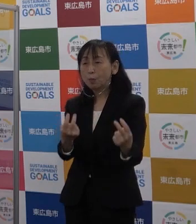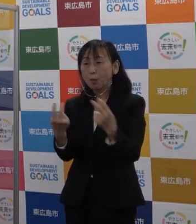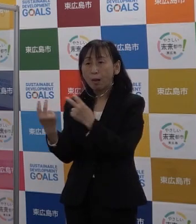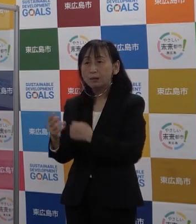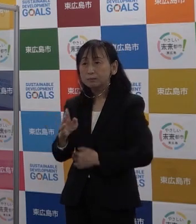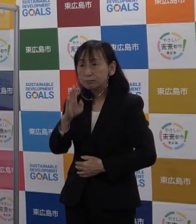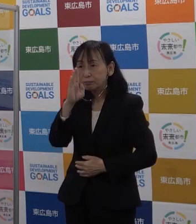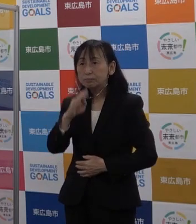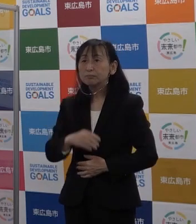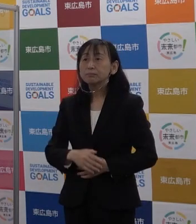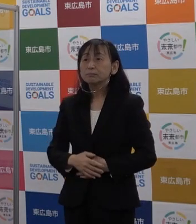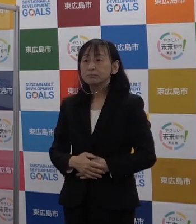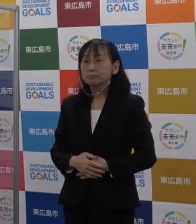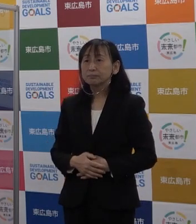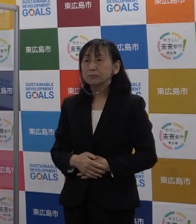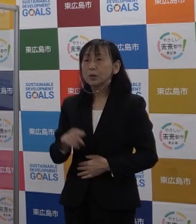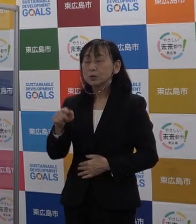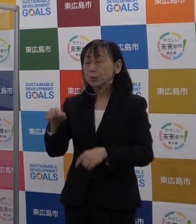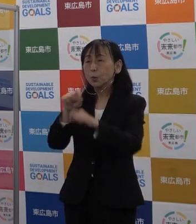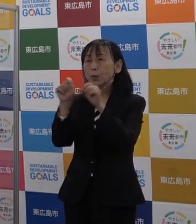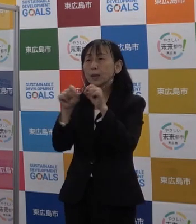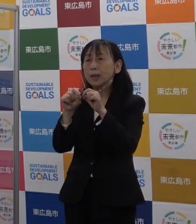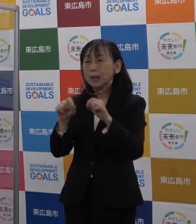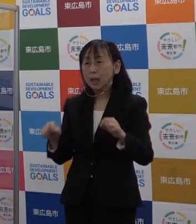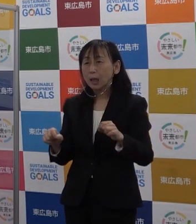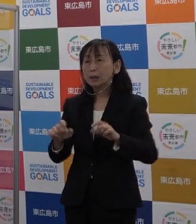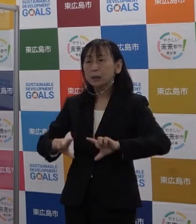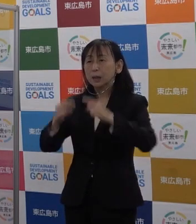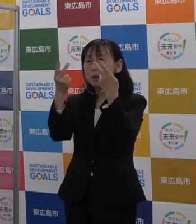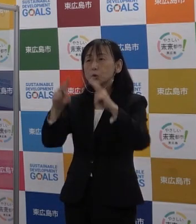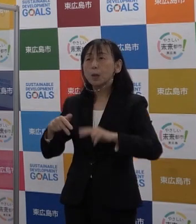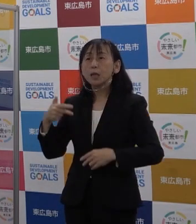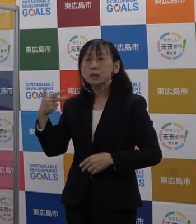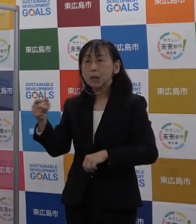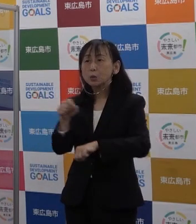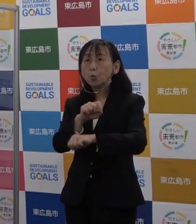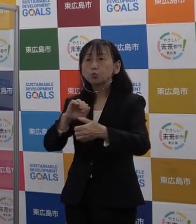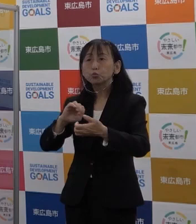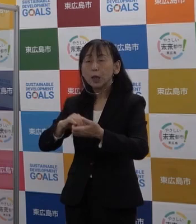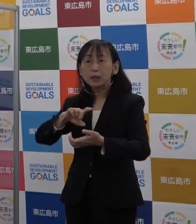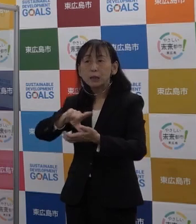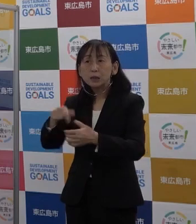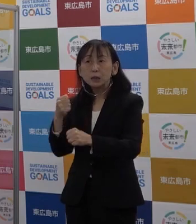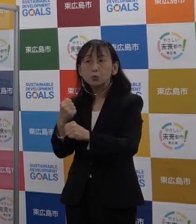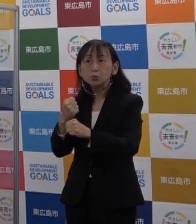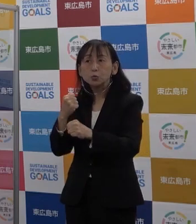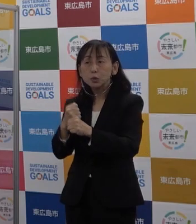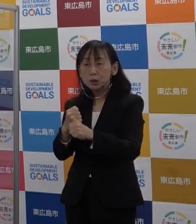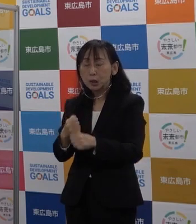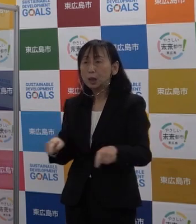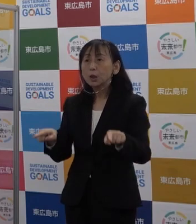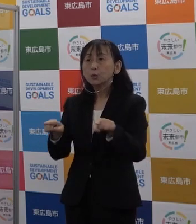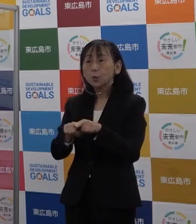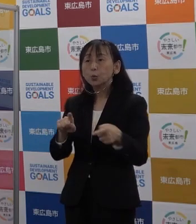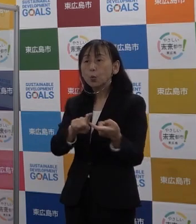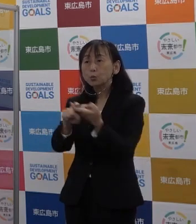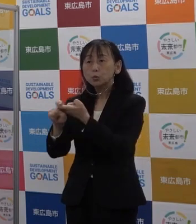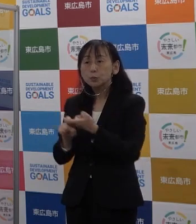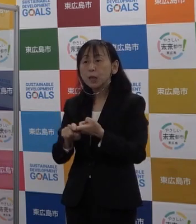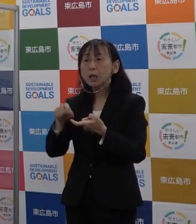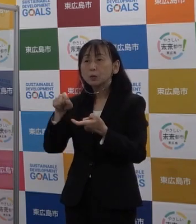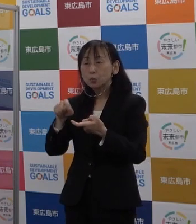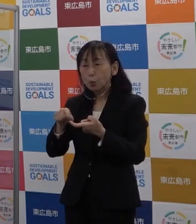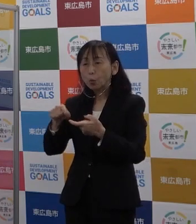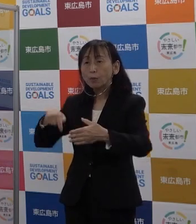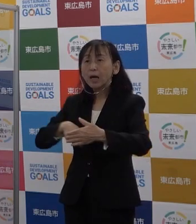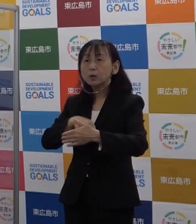ですけど、まあ、このスキームによって今回の東広島市特定地域づくり事業協同組合の概要をちょっと